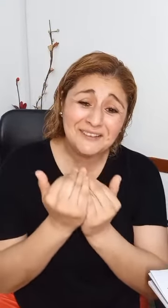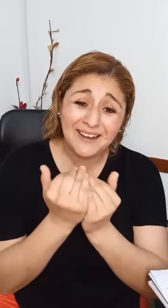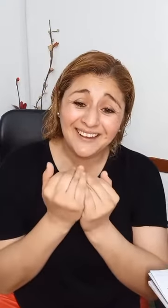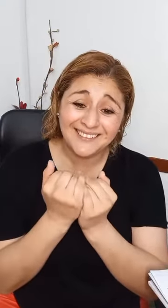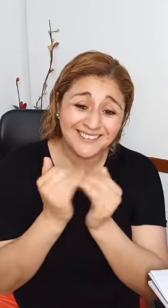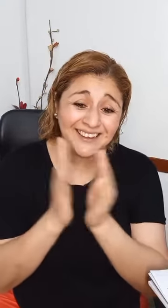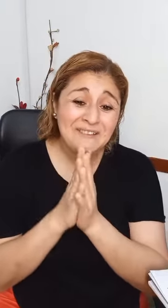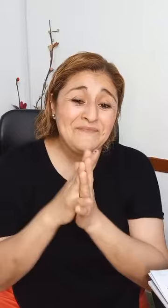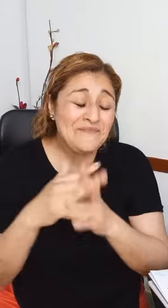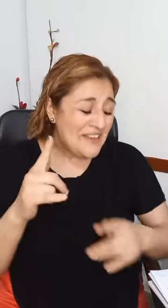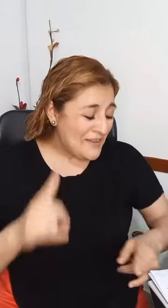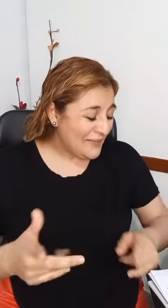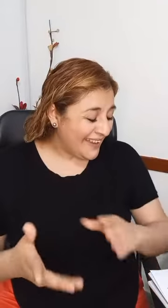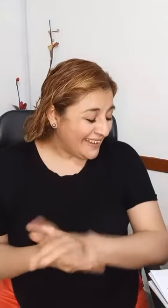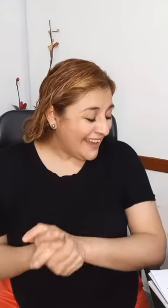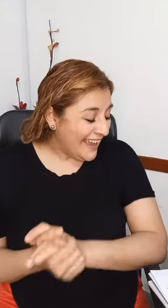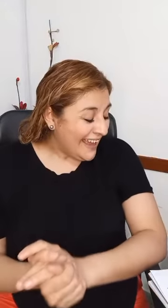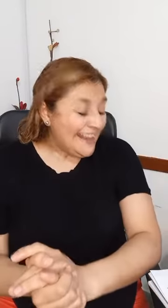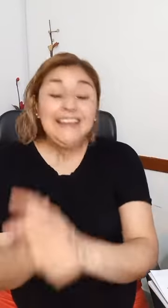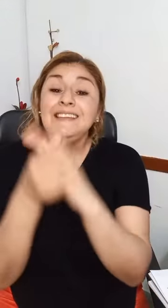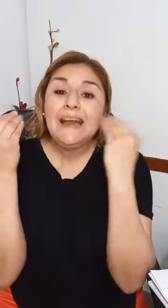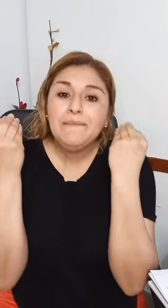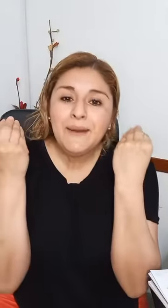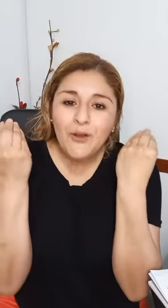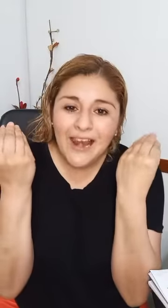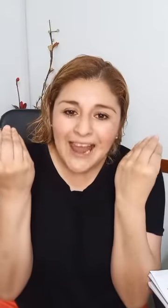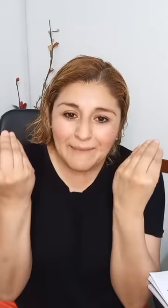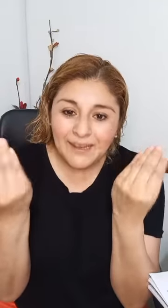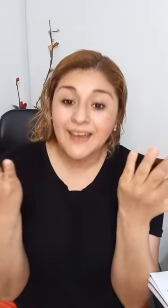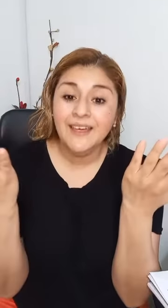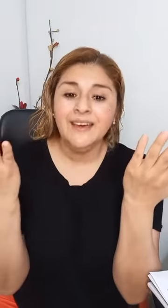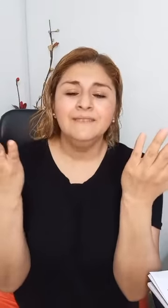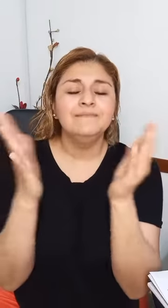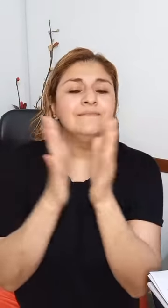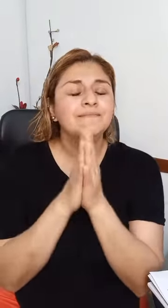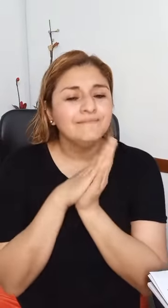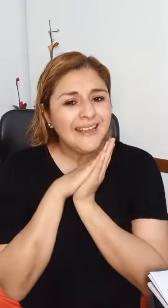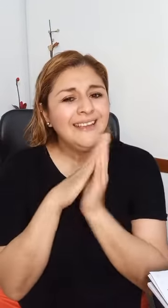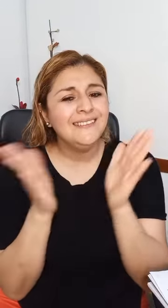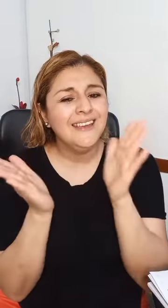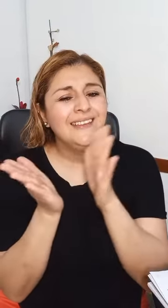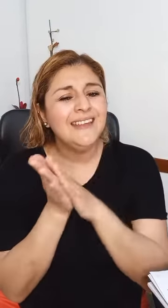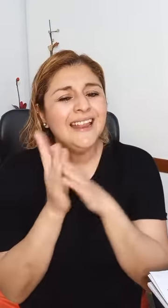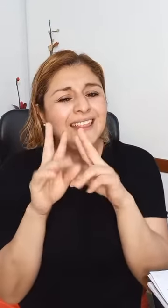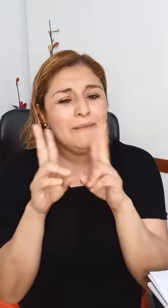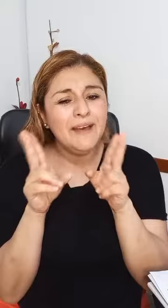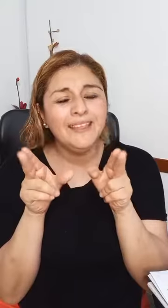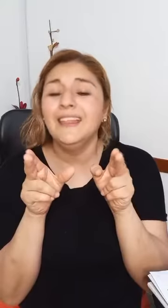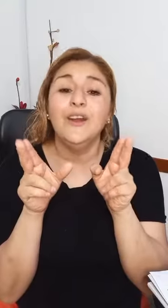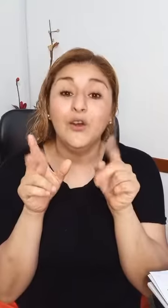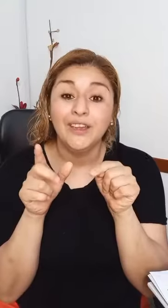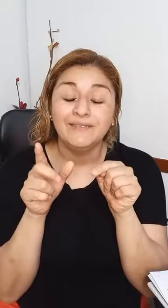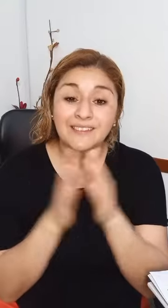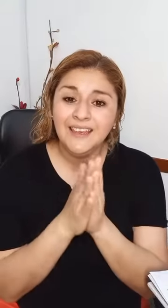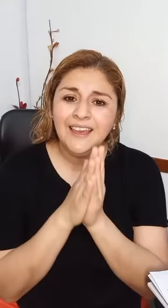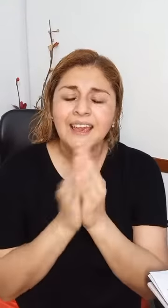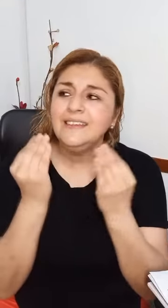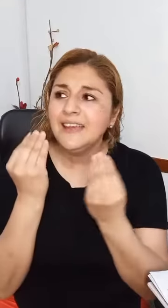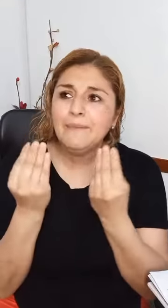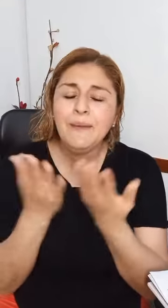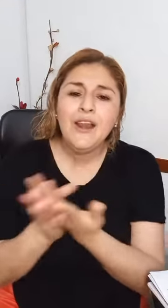Así que muchísimas gracias, ¿eh? Bien. Y si cambiamos la mirada, ese es el tema de hoy,